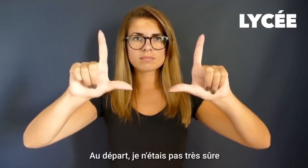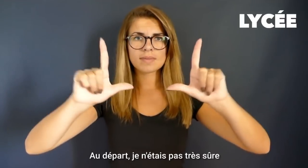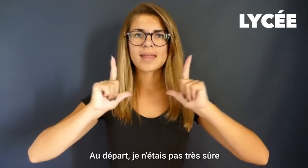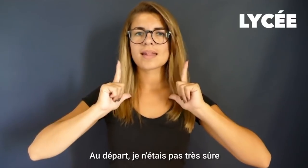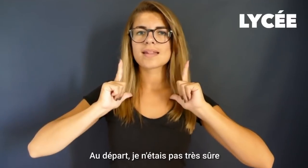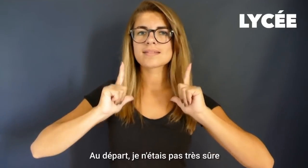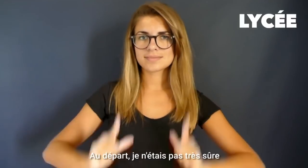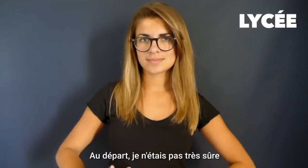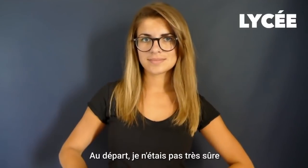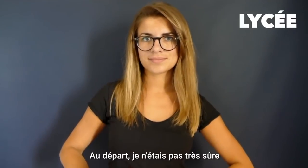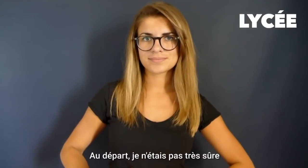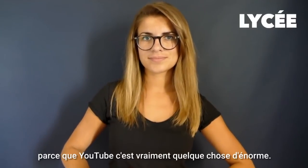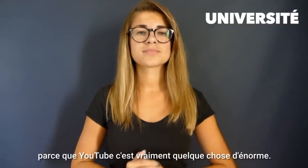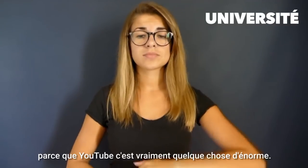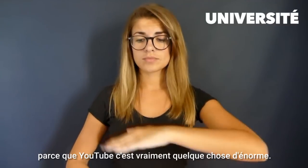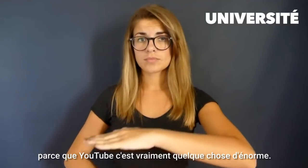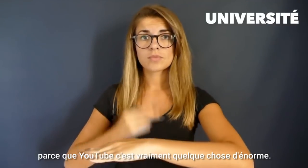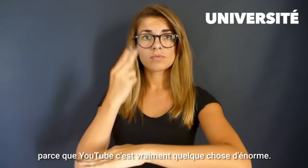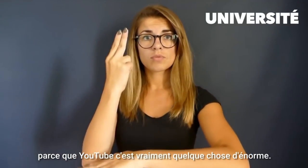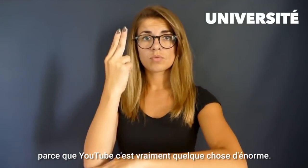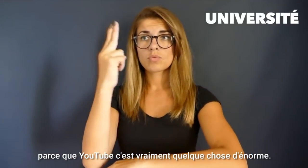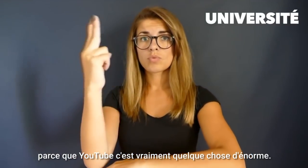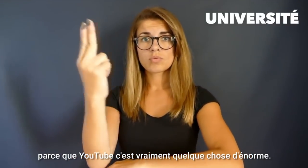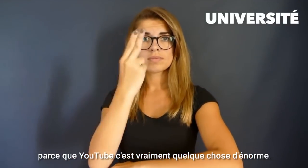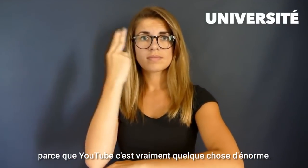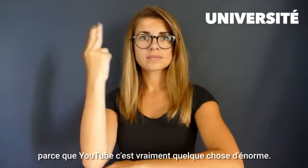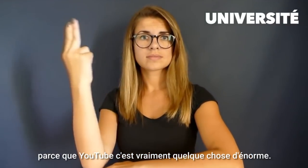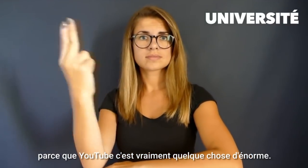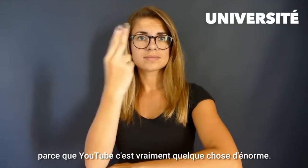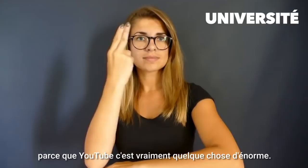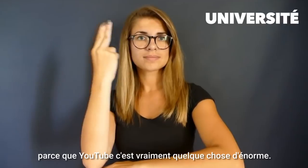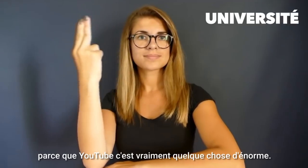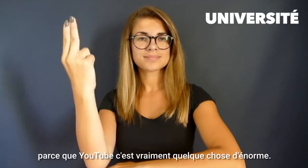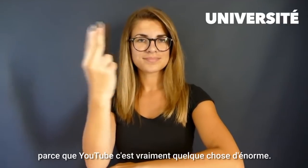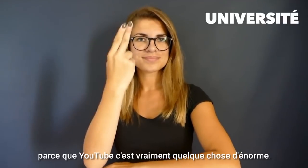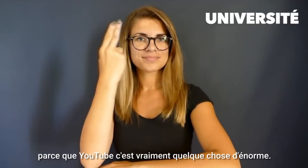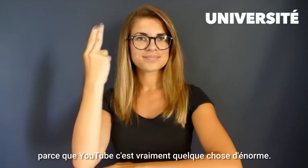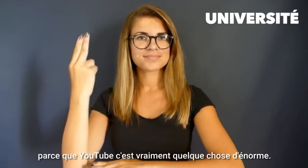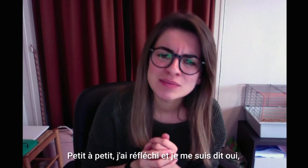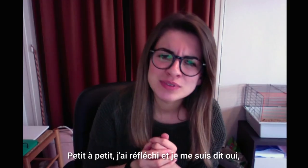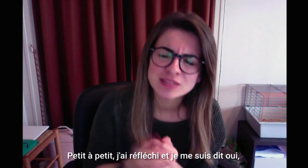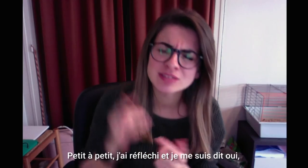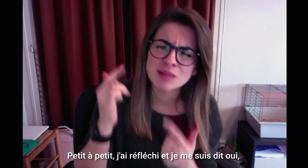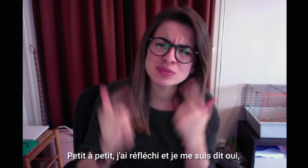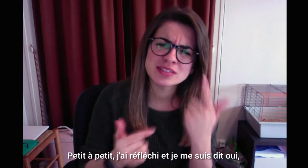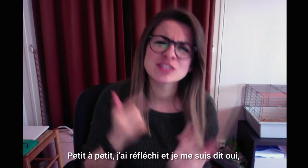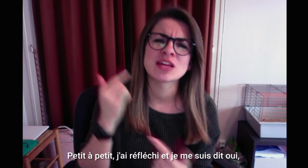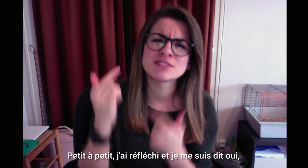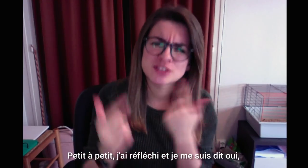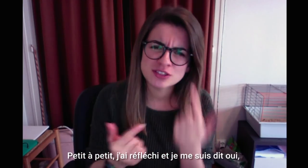» Au départ, je ne peux pas vraiment traiter parce que, bah, YouTube, c'est vraiment quelque chose d'énorme. Et puis,'était à petit, j'ai réfléchi,